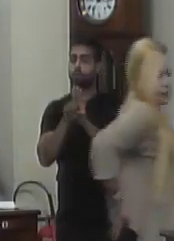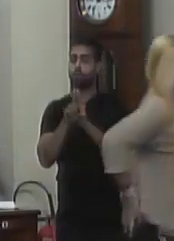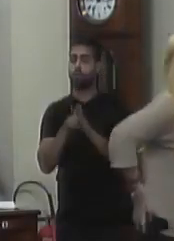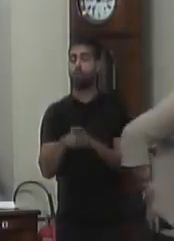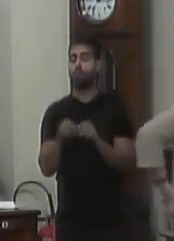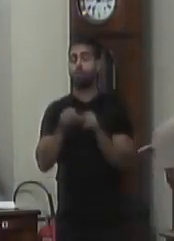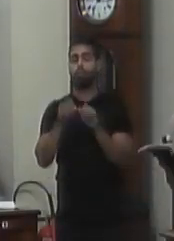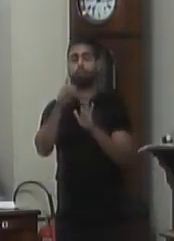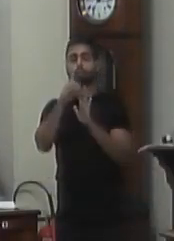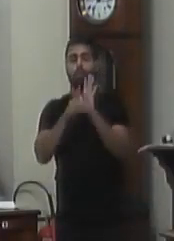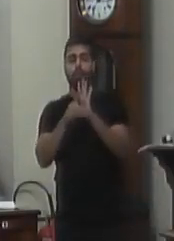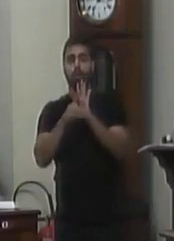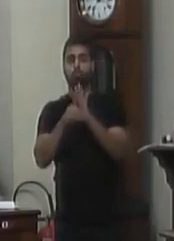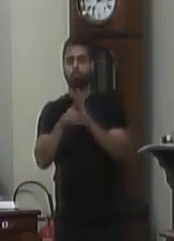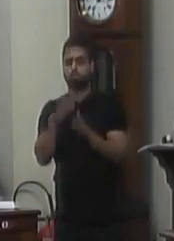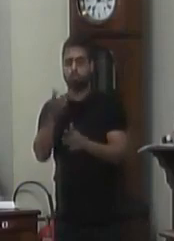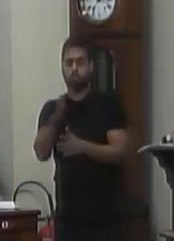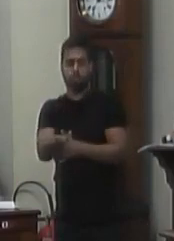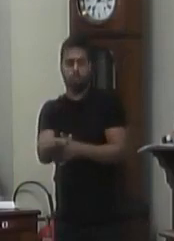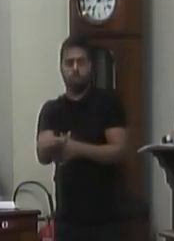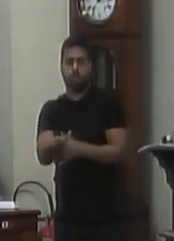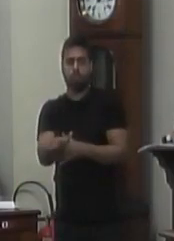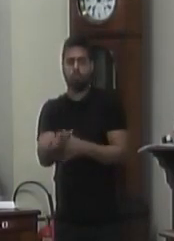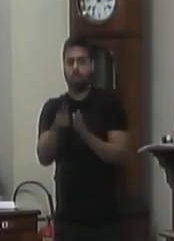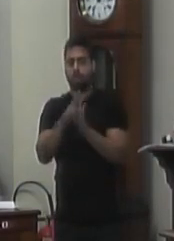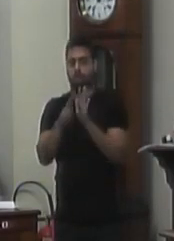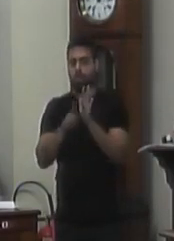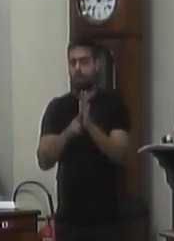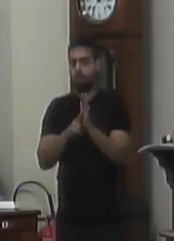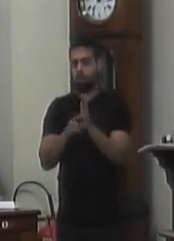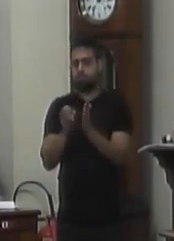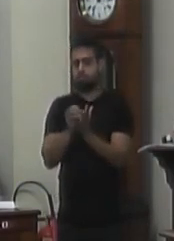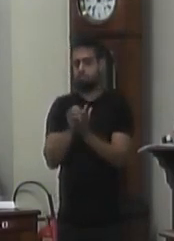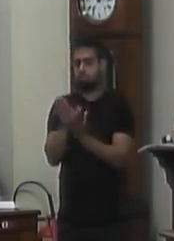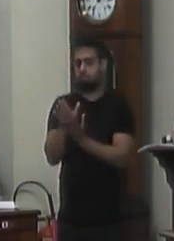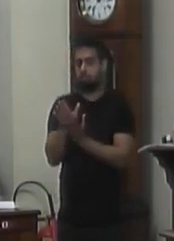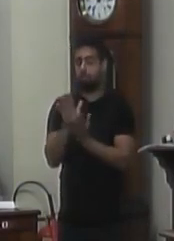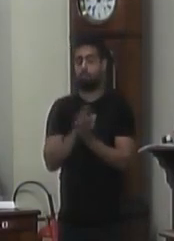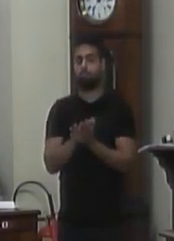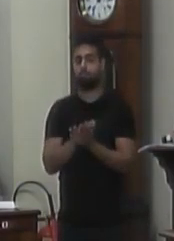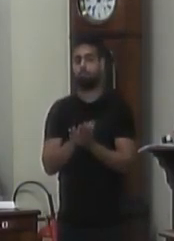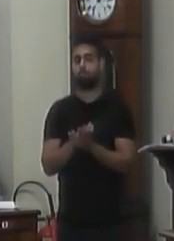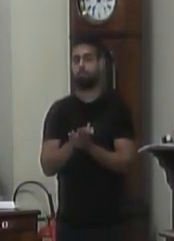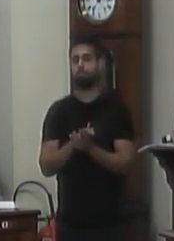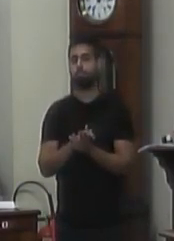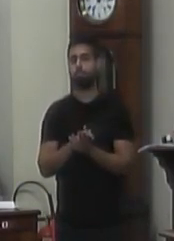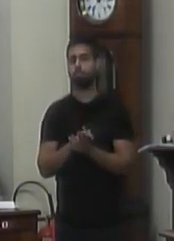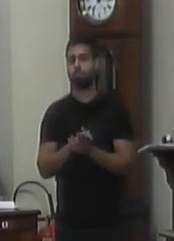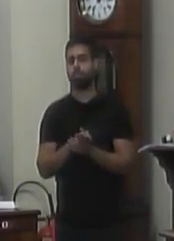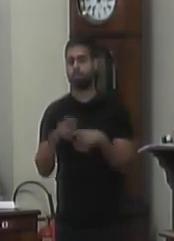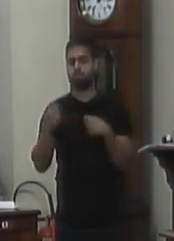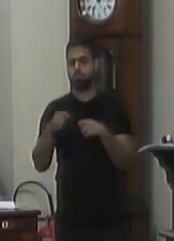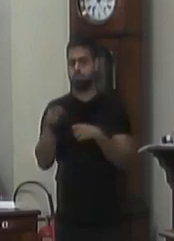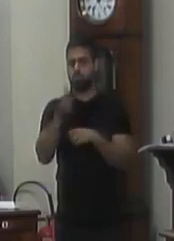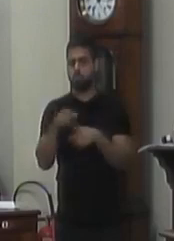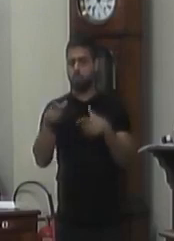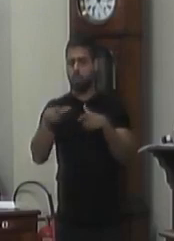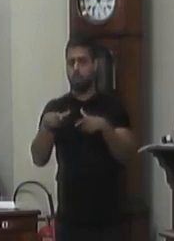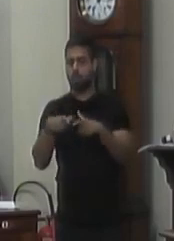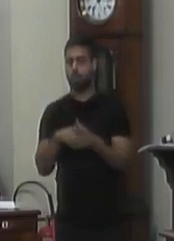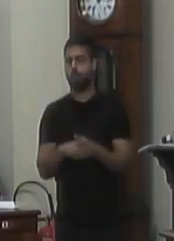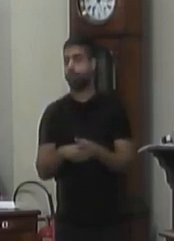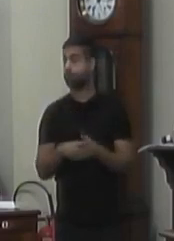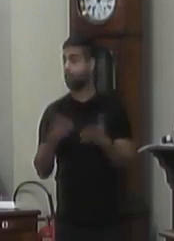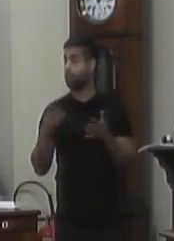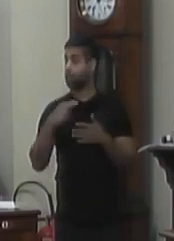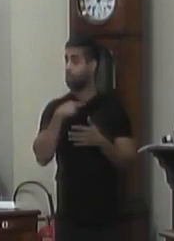feito por decreto. Não aceitou as regras do município, desocupa o espaço. Desocupa o espaço, não precisa utilizar o espaço da prefeitura. Agora,